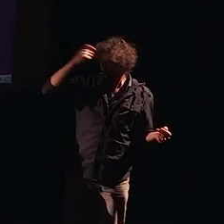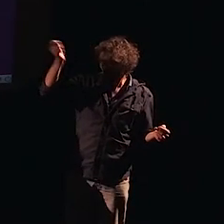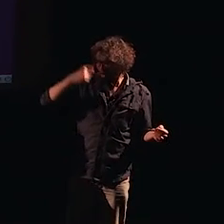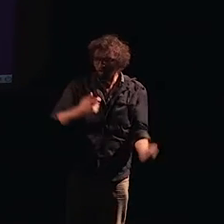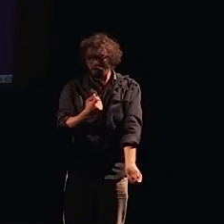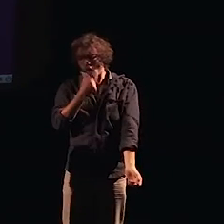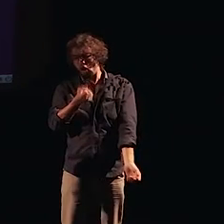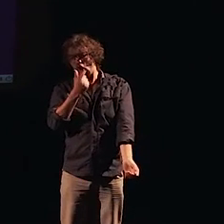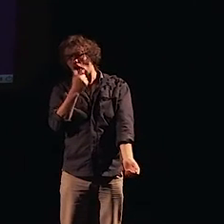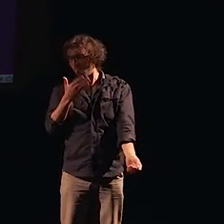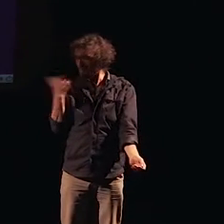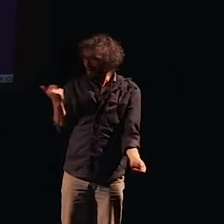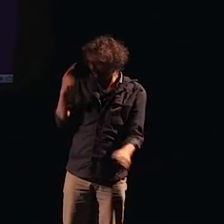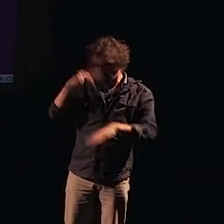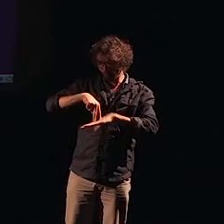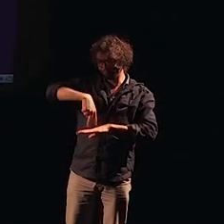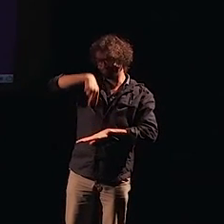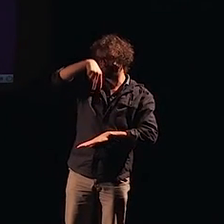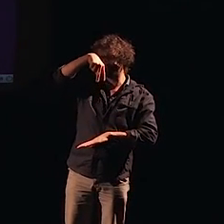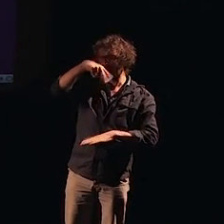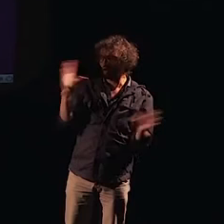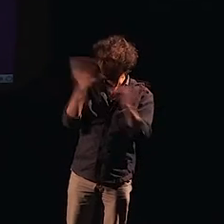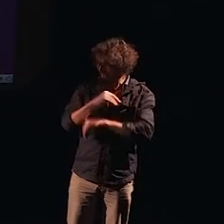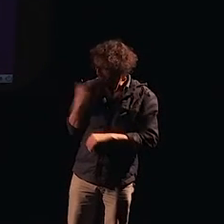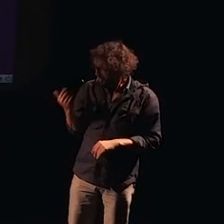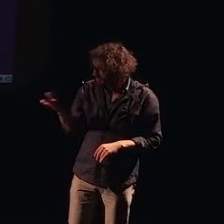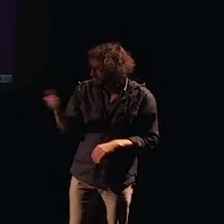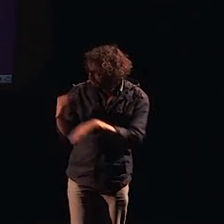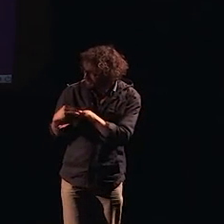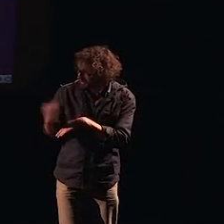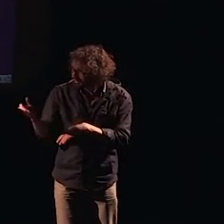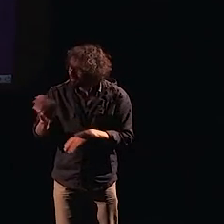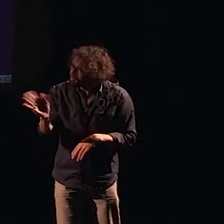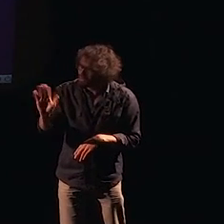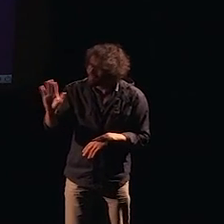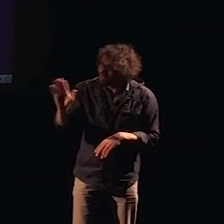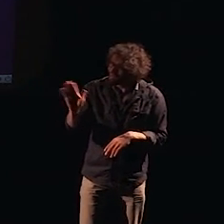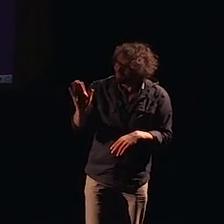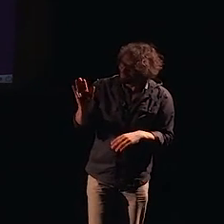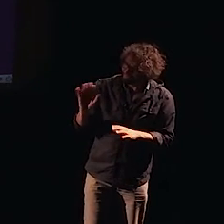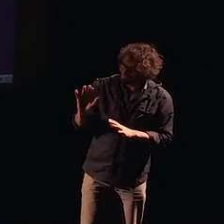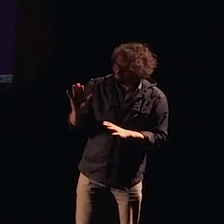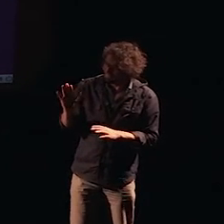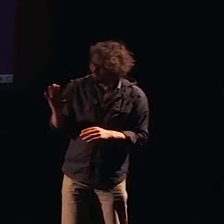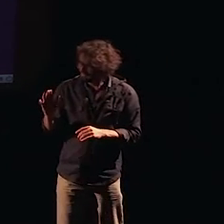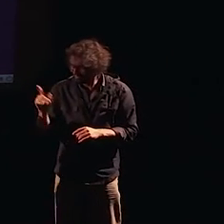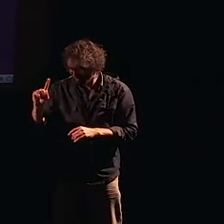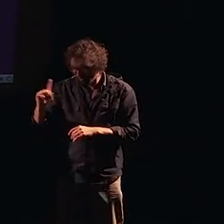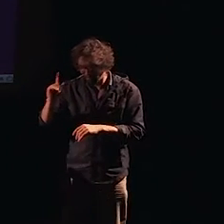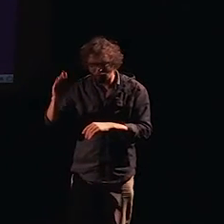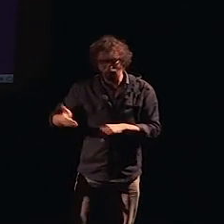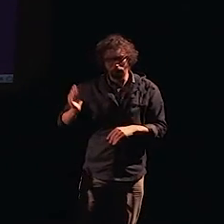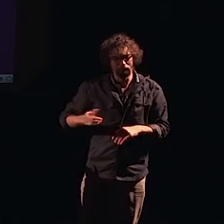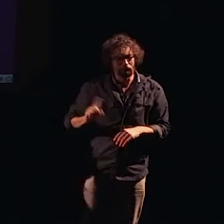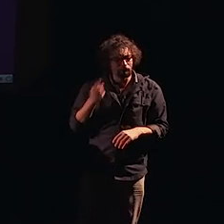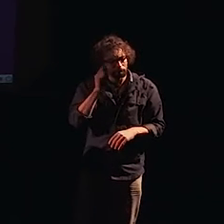Alors, quelle marque de whisky, alors, s'il te attends, plaît. Mais je t'explique un truc. Non, quoi. J'ai 20 ans d'associatif dans les pattes. Tu crois que je vais quand même commencer par m'arrêter là? Non, mais t'es fou! Non,